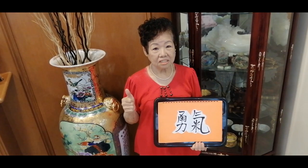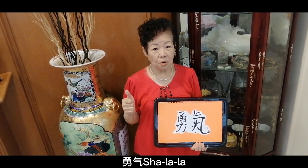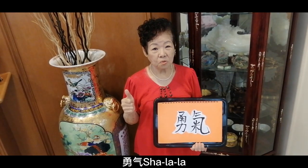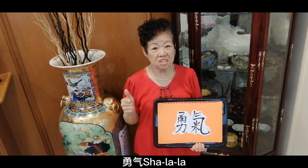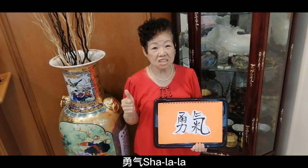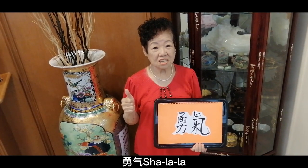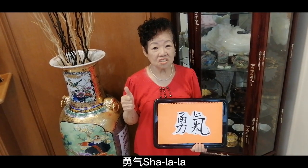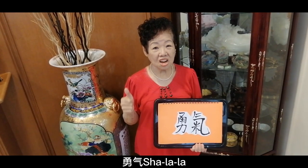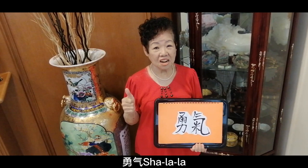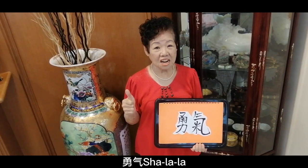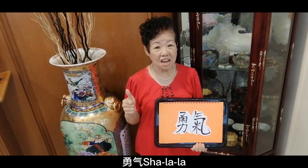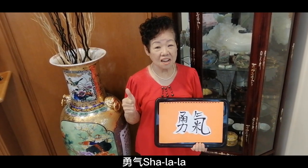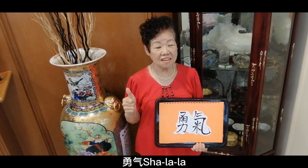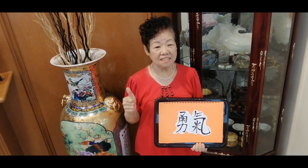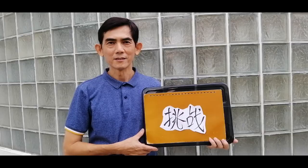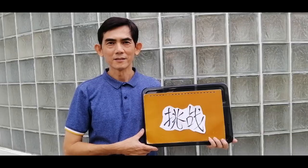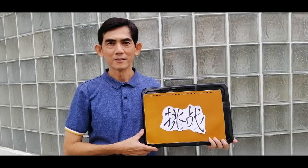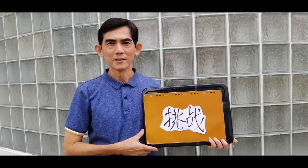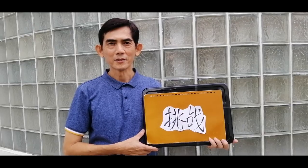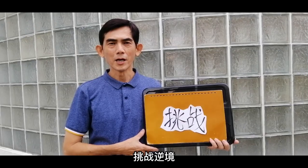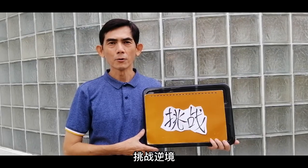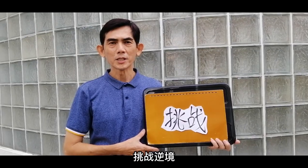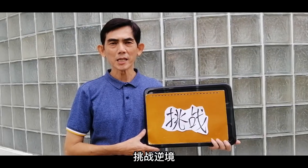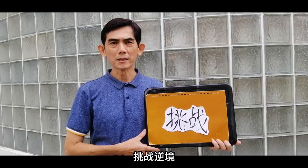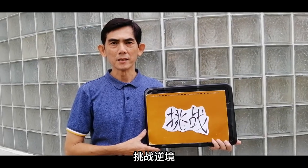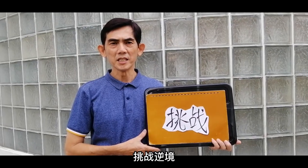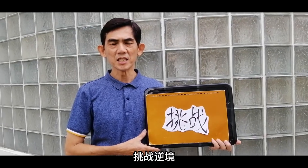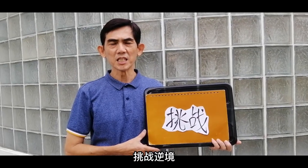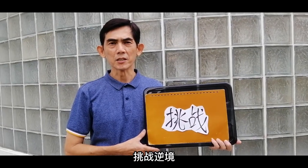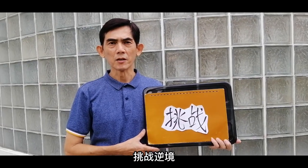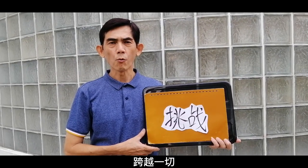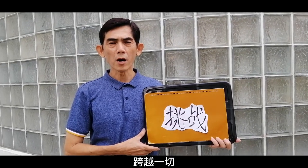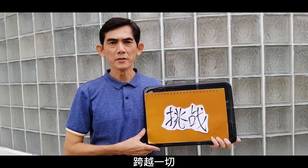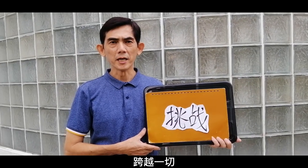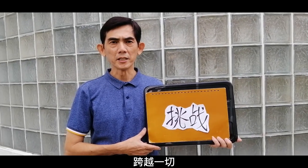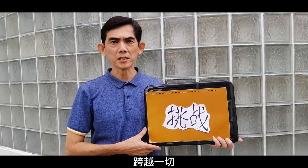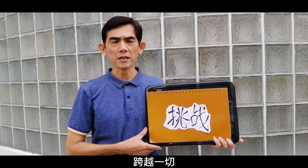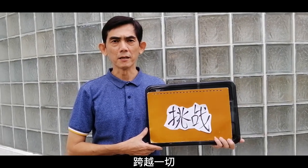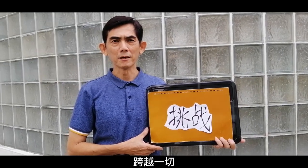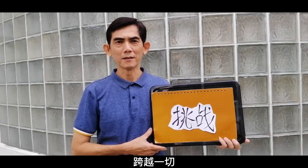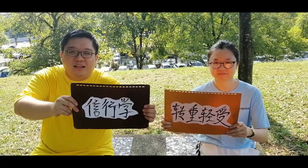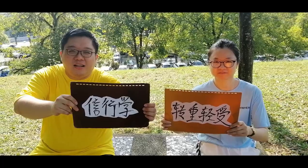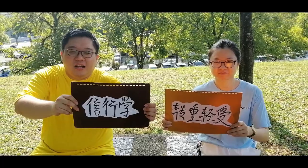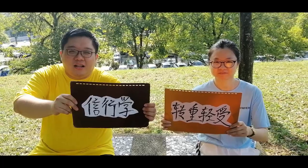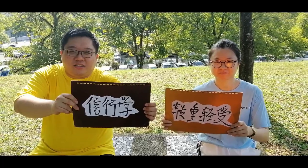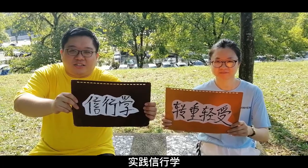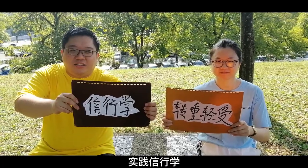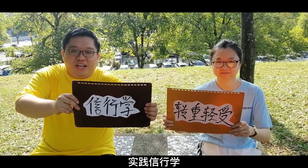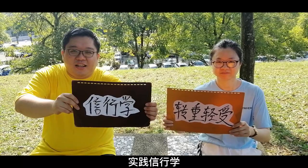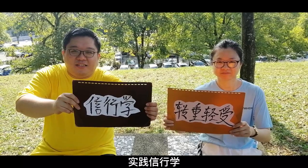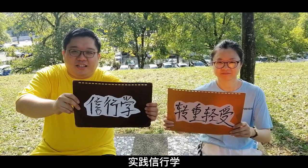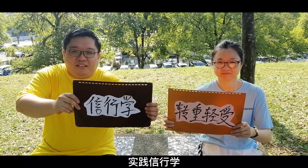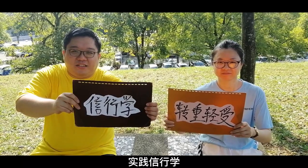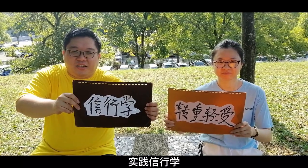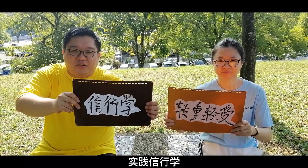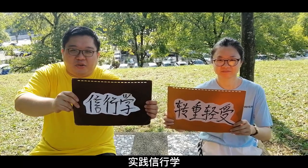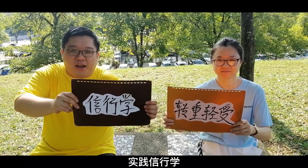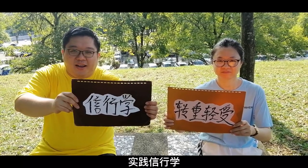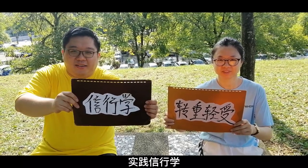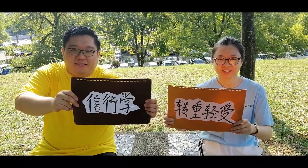勇气沙啦啦， 挑战逆境，跨越一切， 实践性情学，